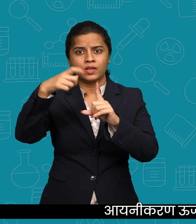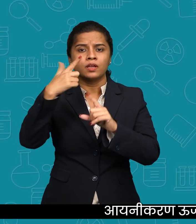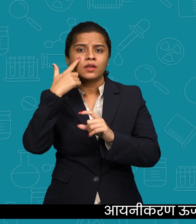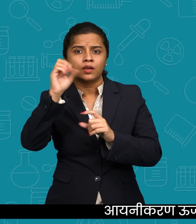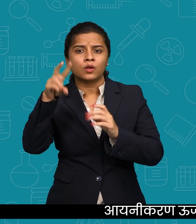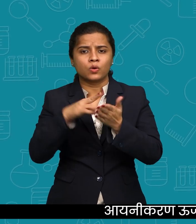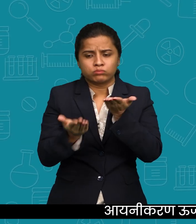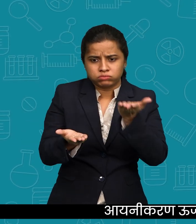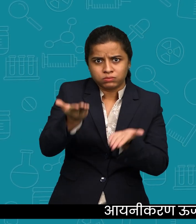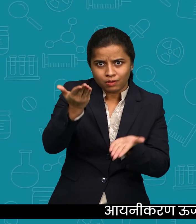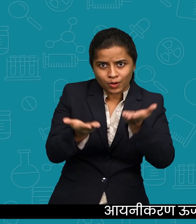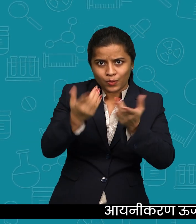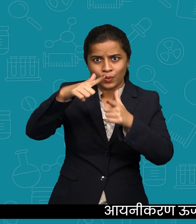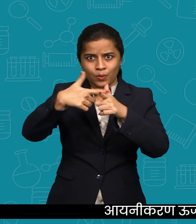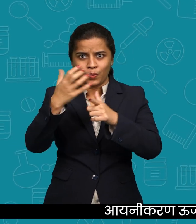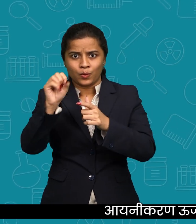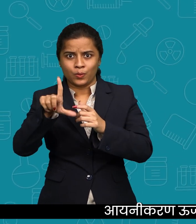KJMOL-1 मध्ये व्यक्त केली जाते.